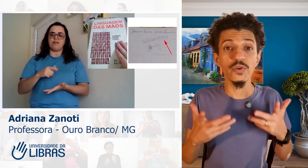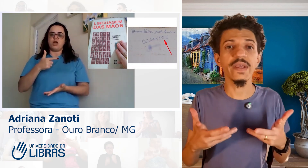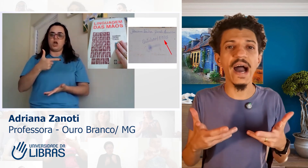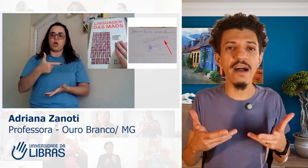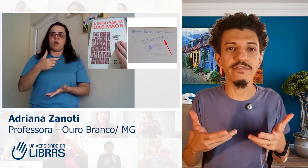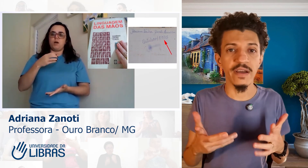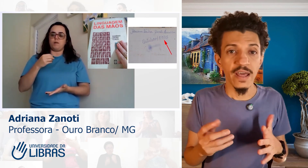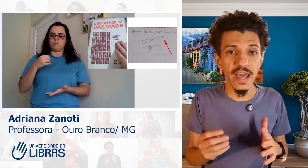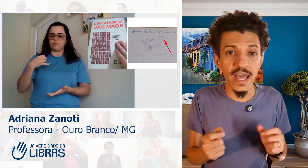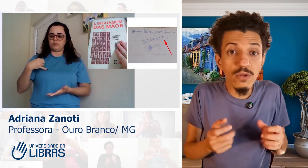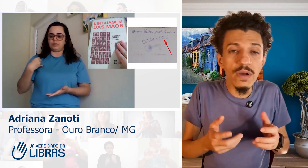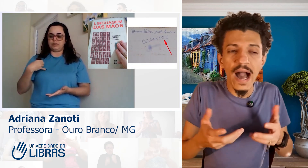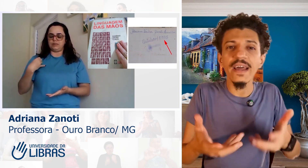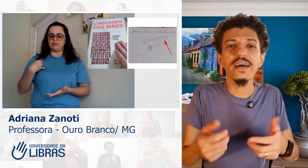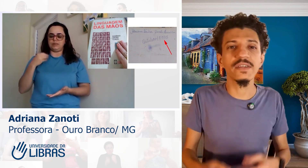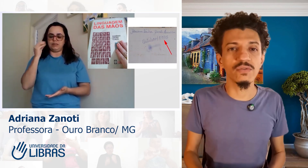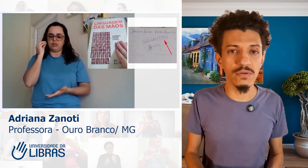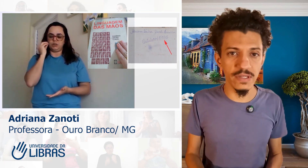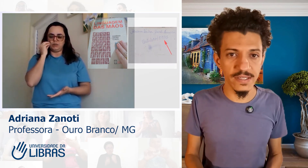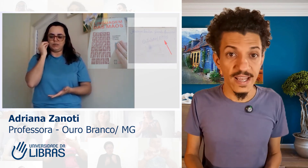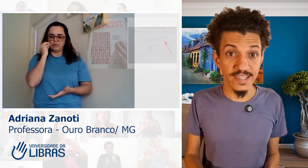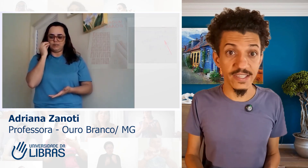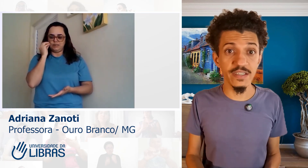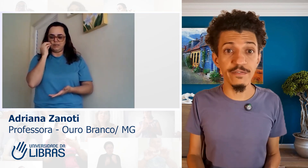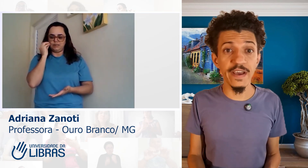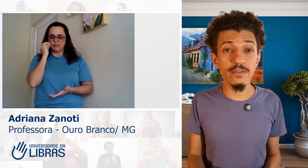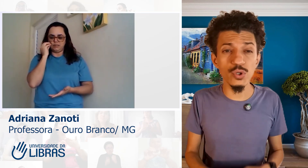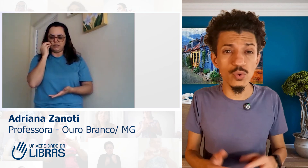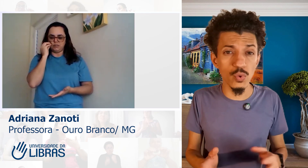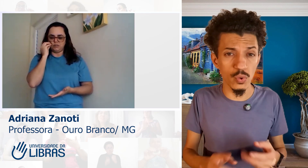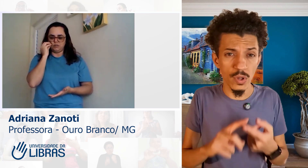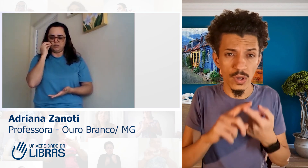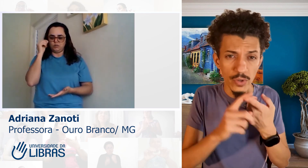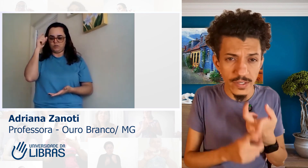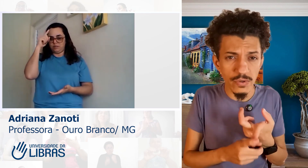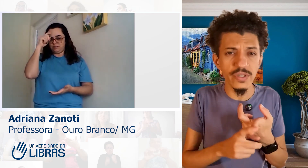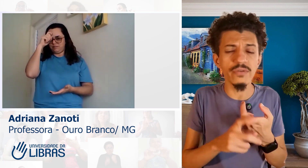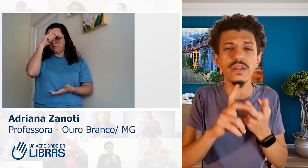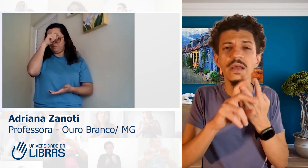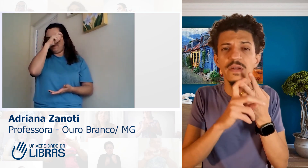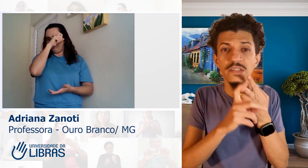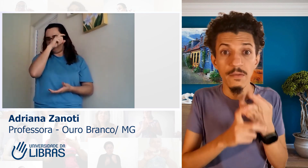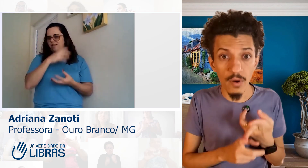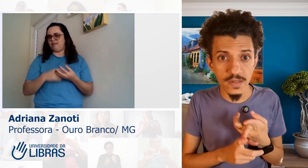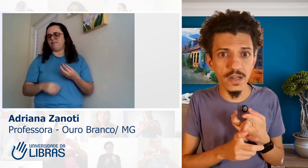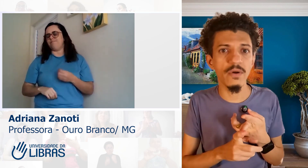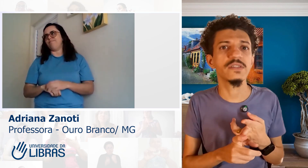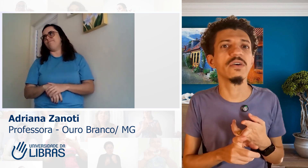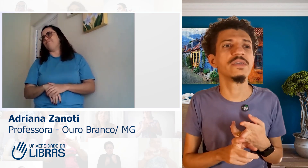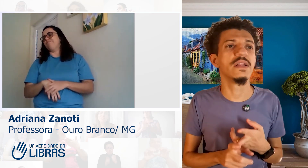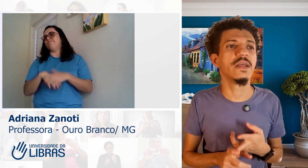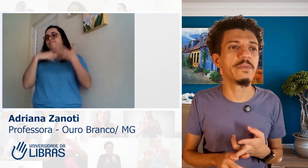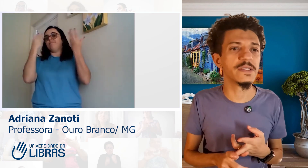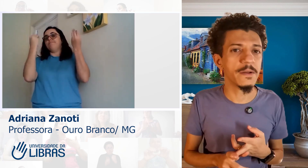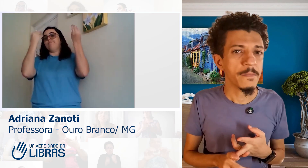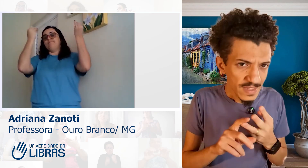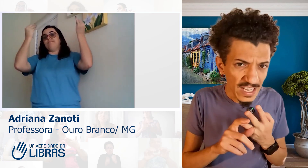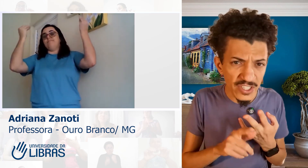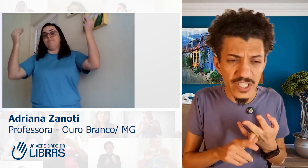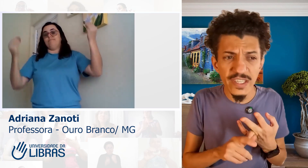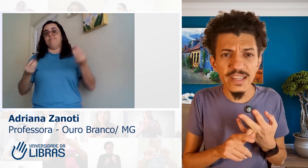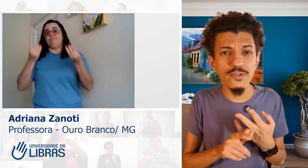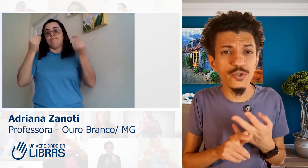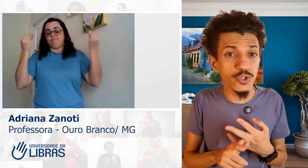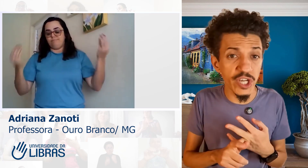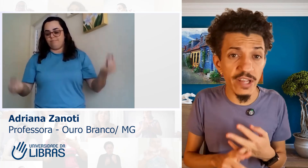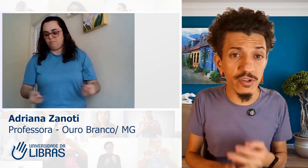Ela sonhava em educar crianças surdas, já tinha feito de tudo, 2 cursinhos de Libras, pós-graduações em Libras, já